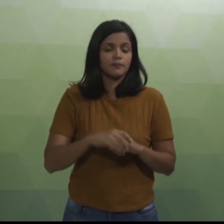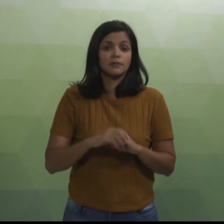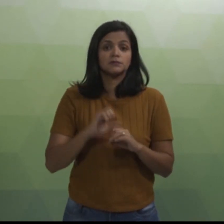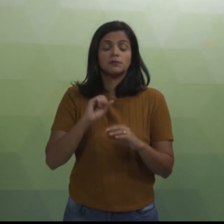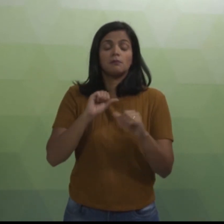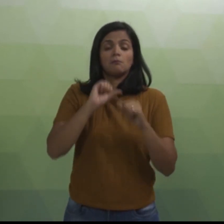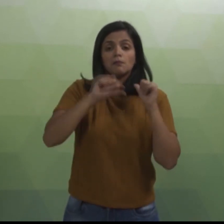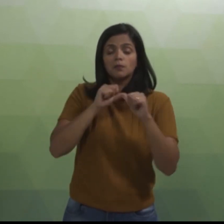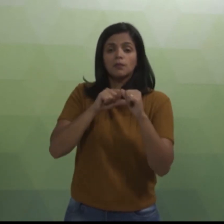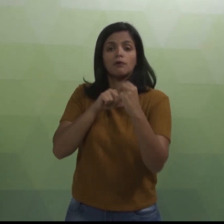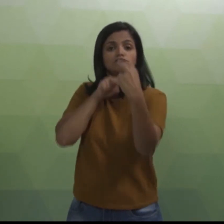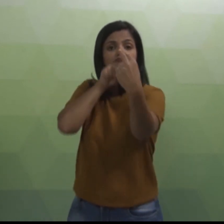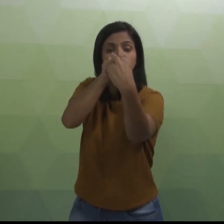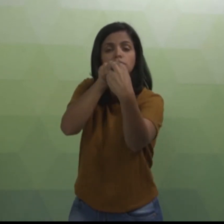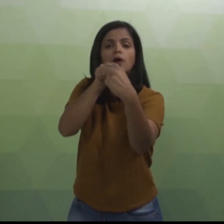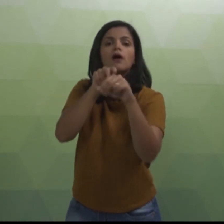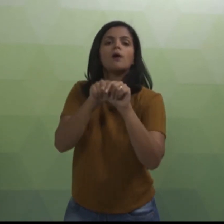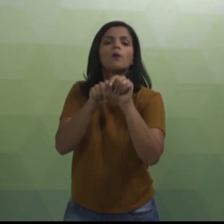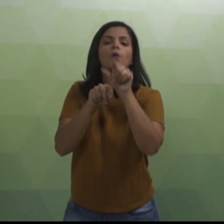A segunda pessoa, há contato visual.